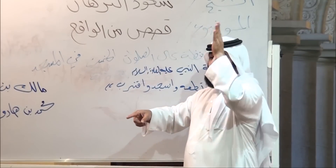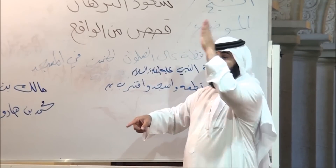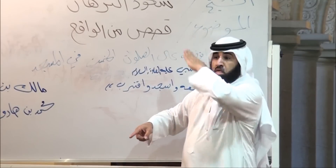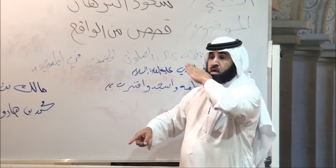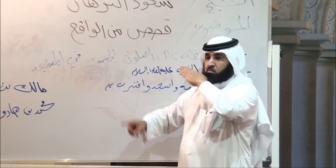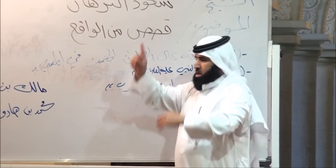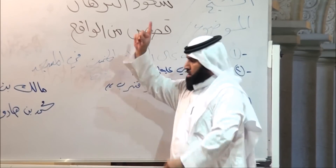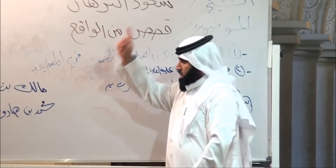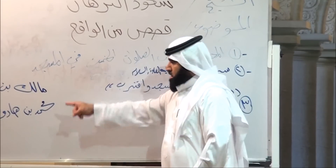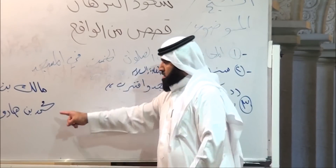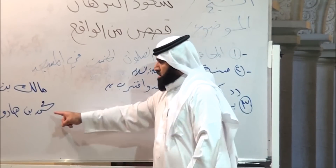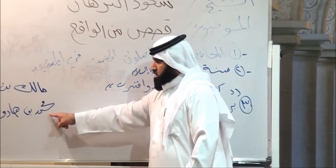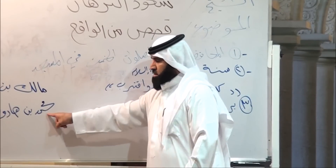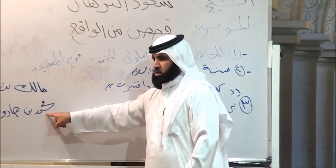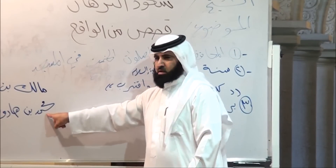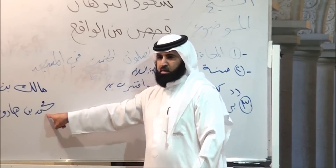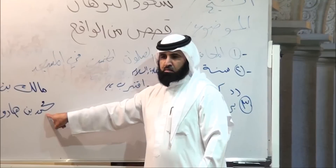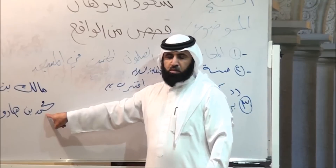إلى النار.